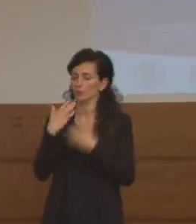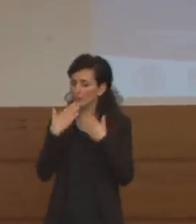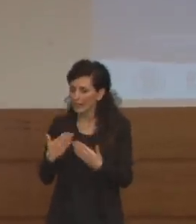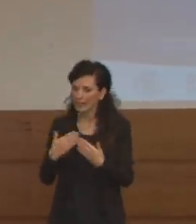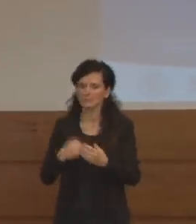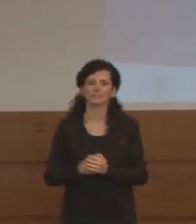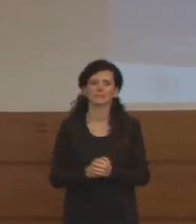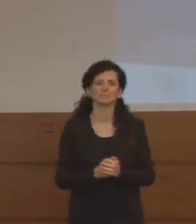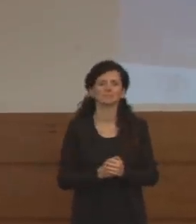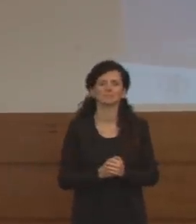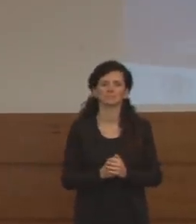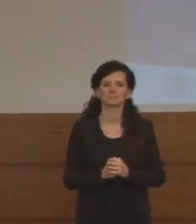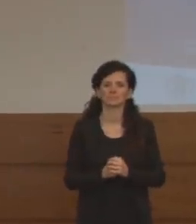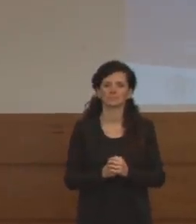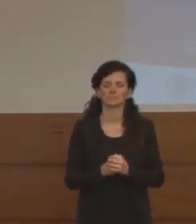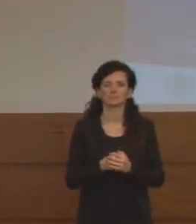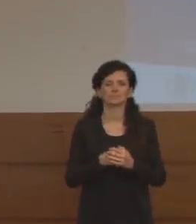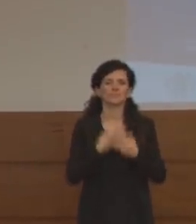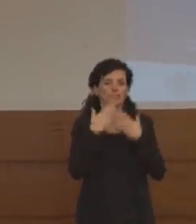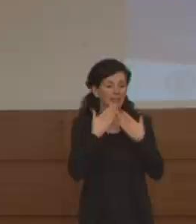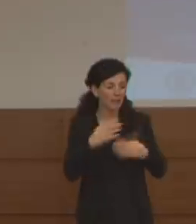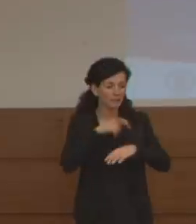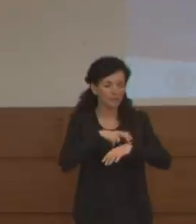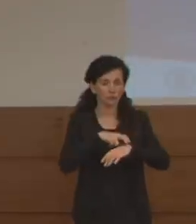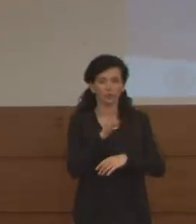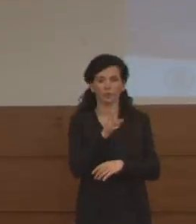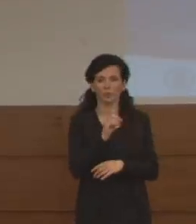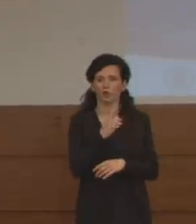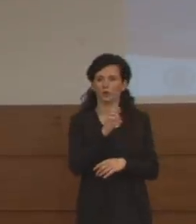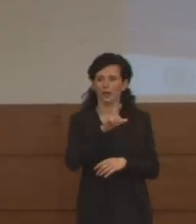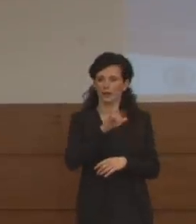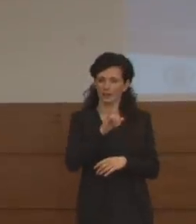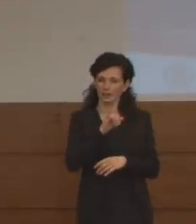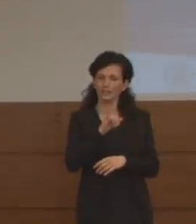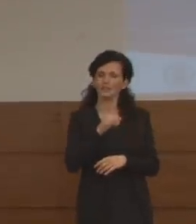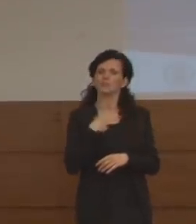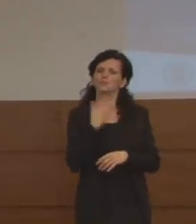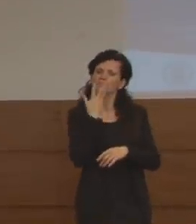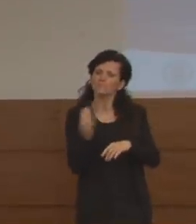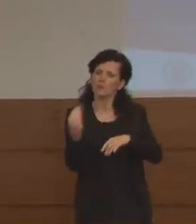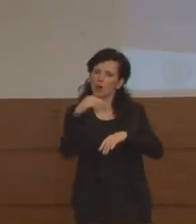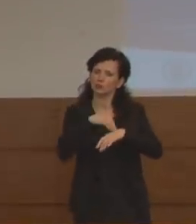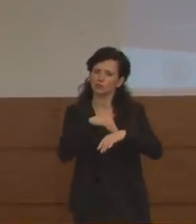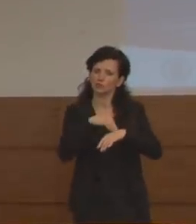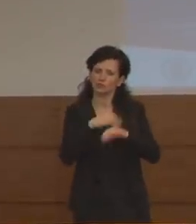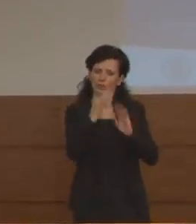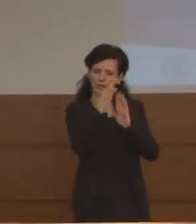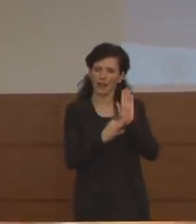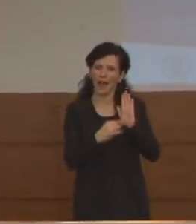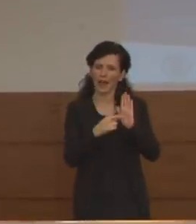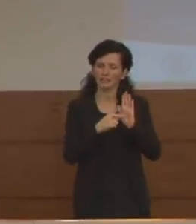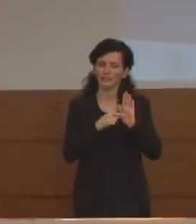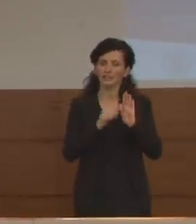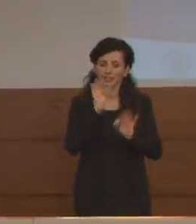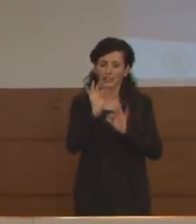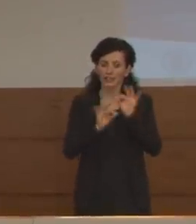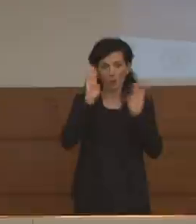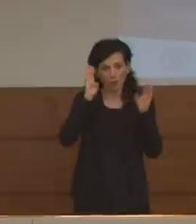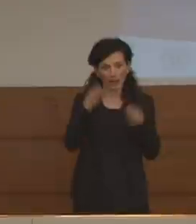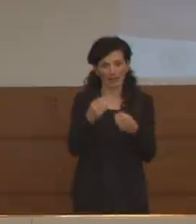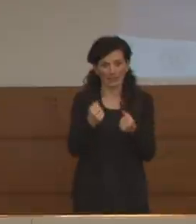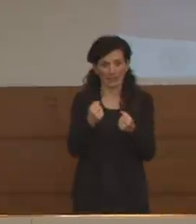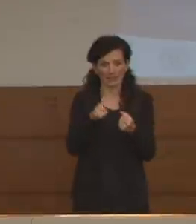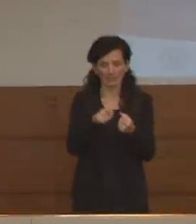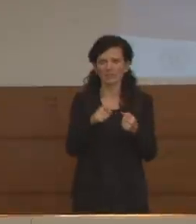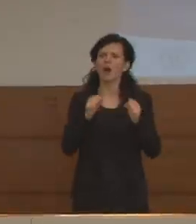grazie dottor borrelli vorrei aggiungere dei dati che sono inerenti la terapia intensiva e che probabilmente